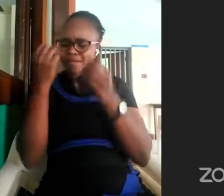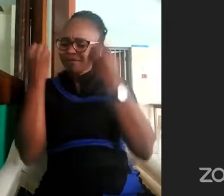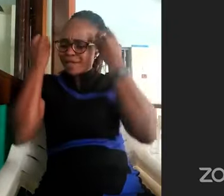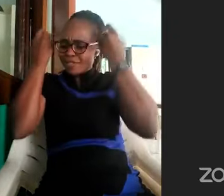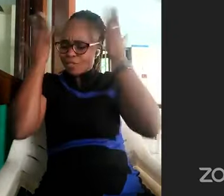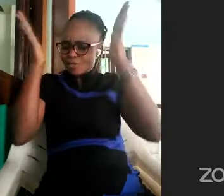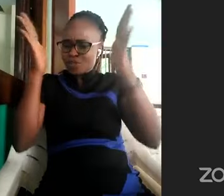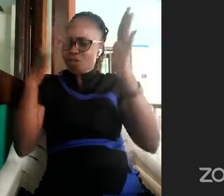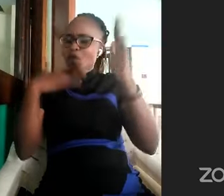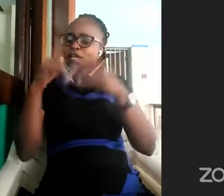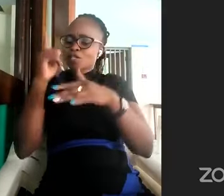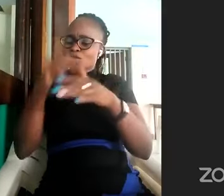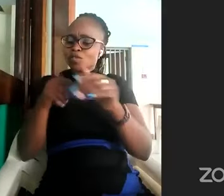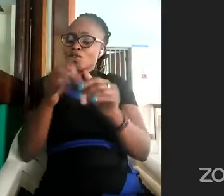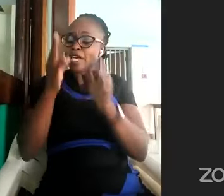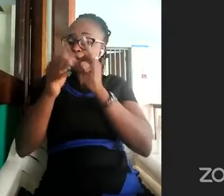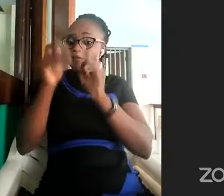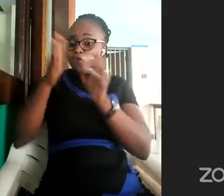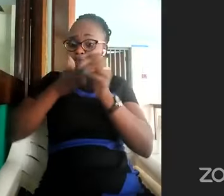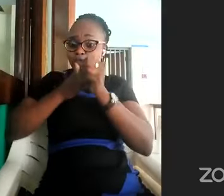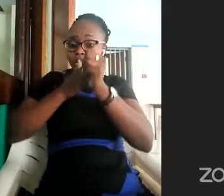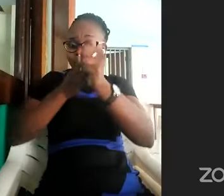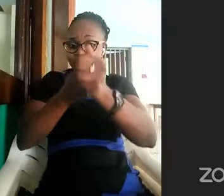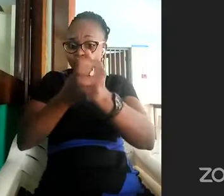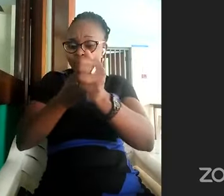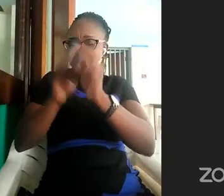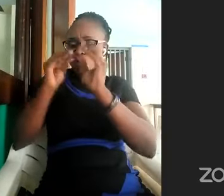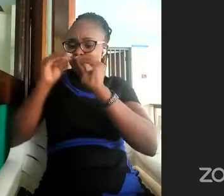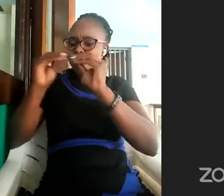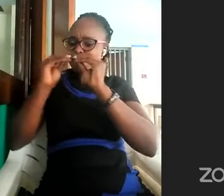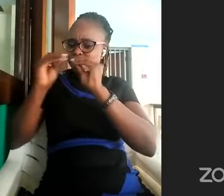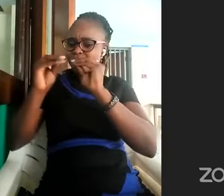umemsindikiza, ukijaribu kumuelimisha anakwambia, "Unajua nina